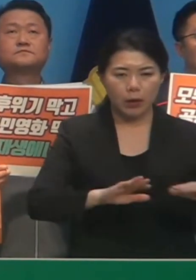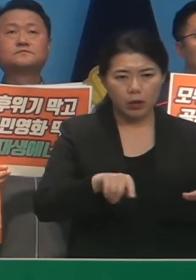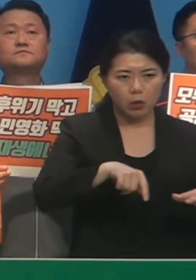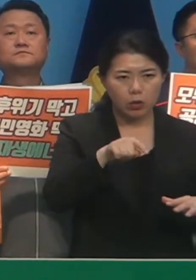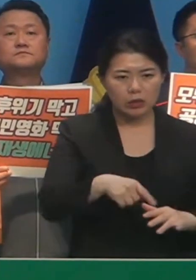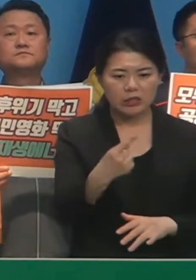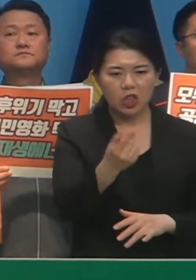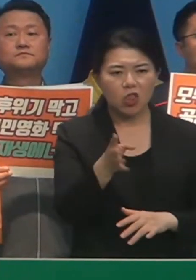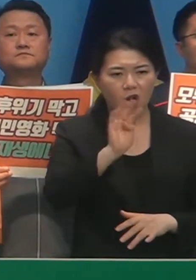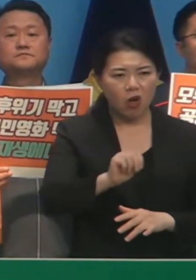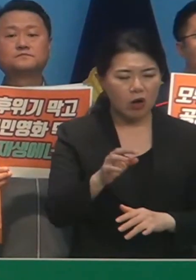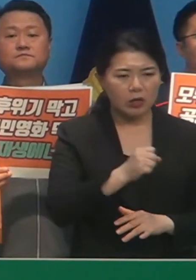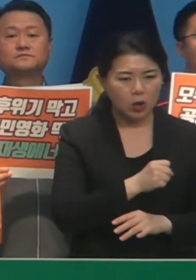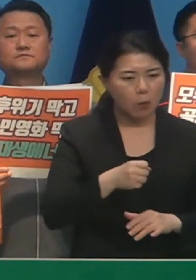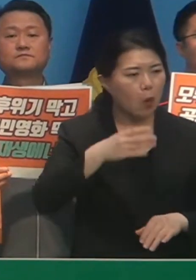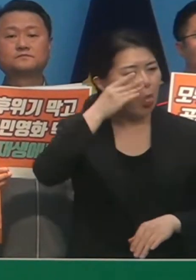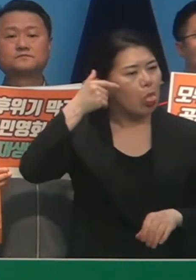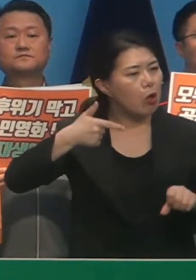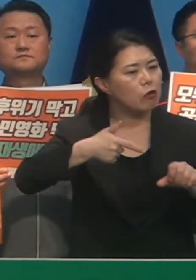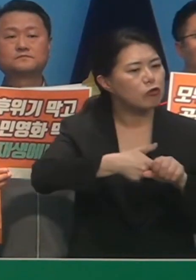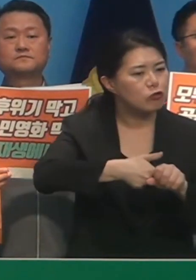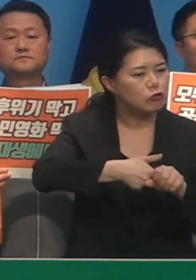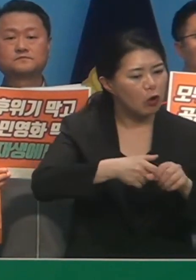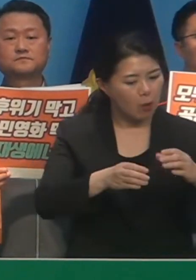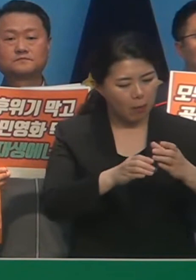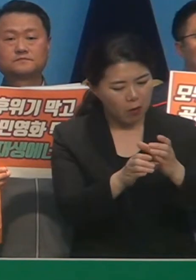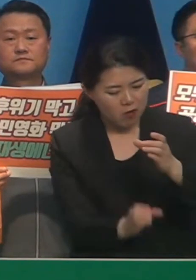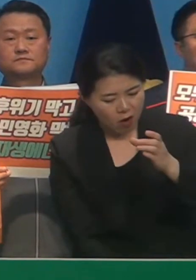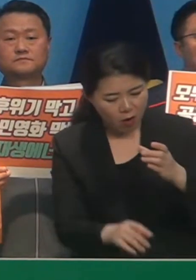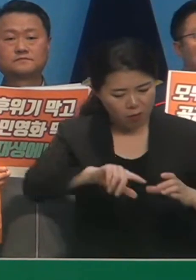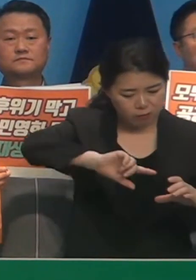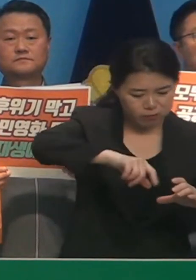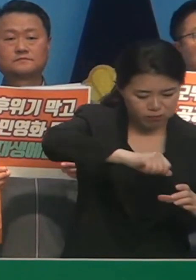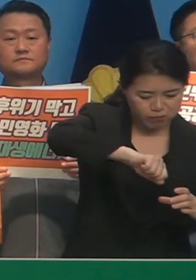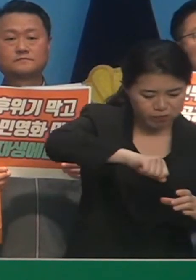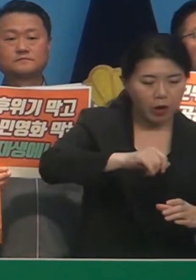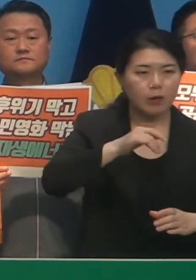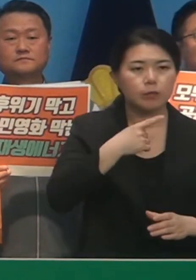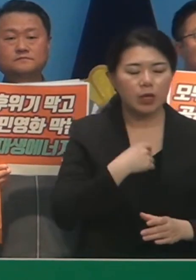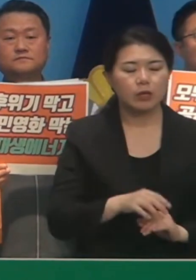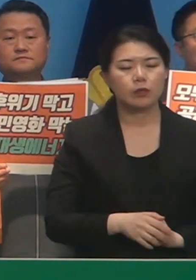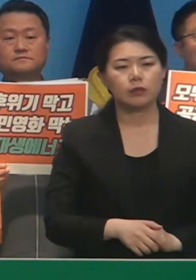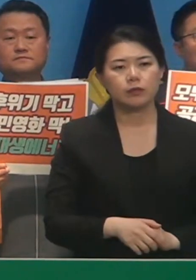이상을 들여 미지의 석유가스를 시추를 탐사했습니다.